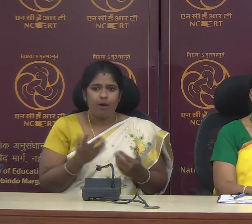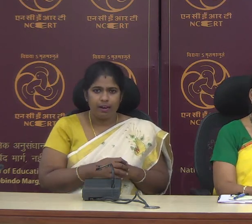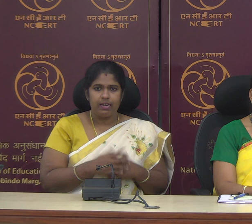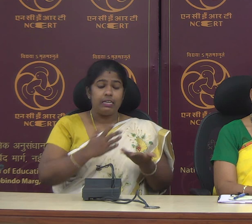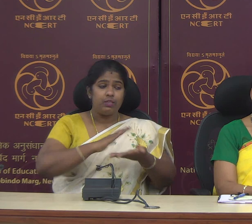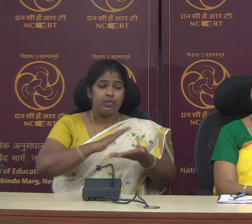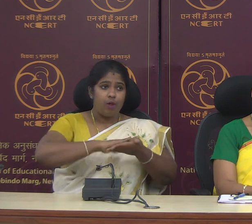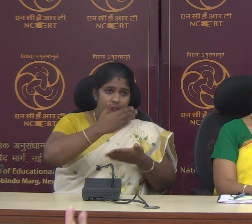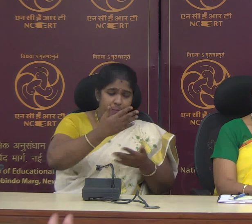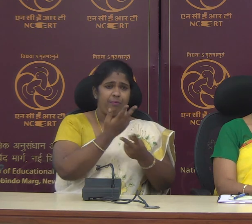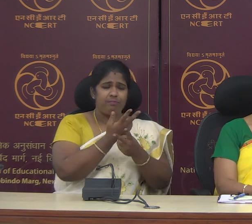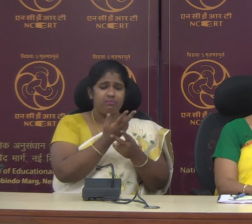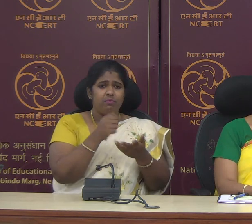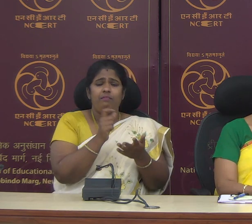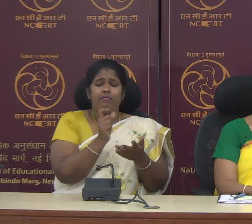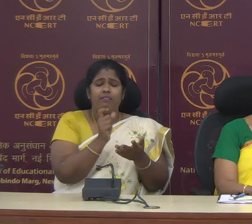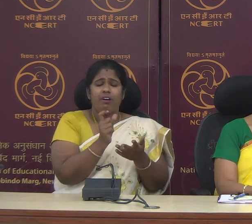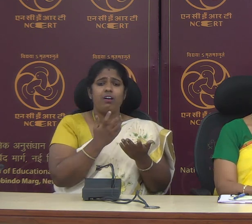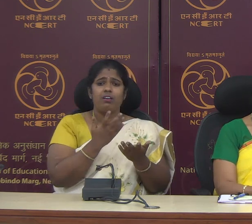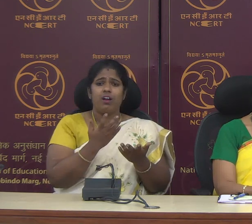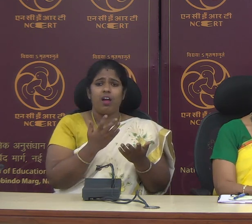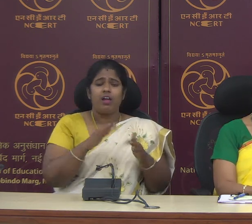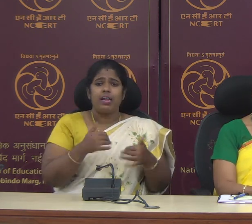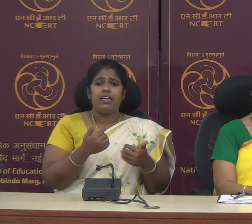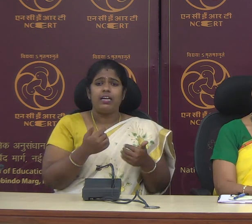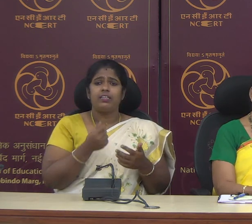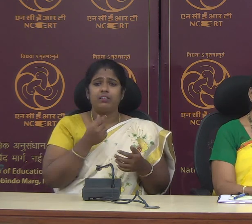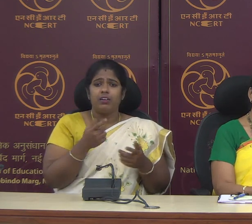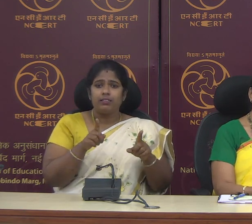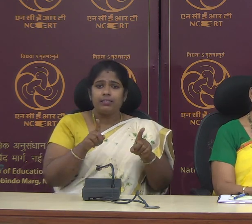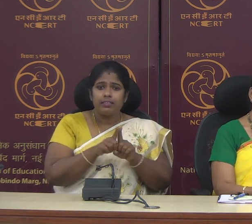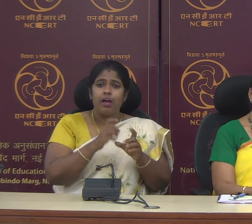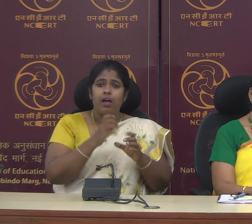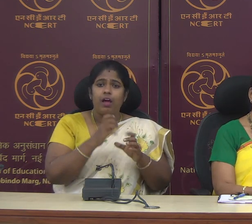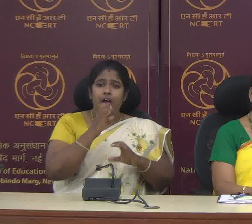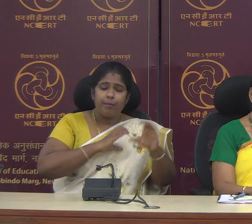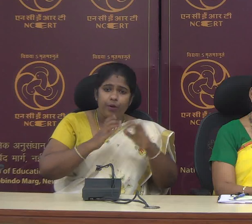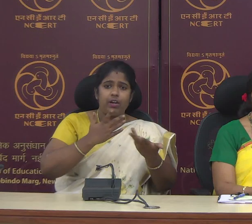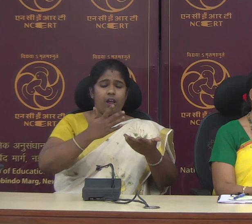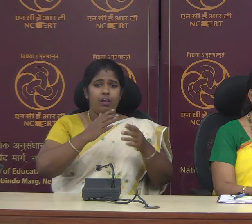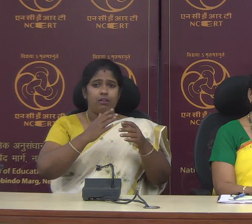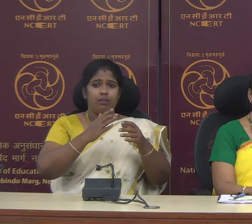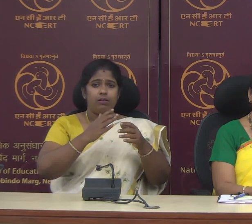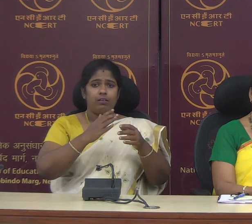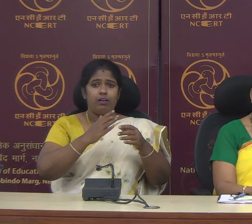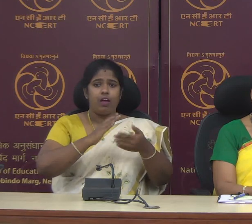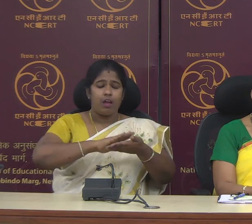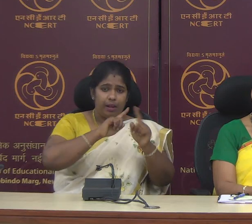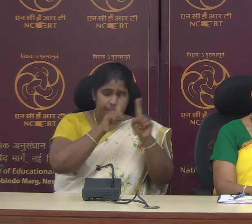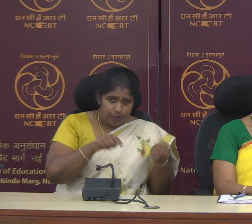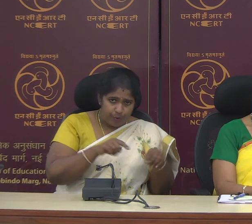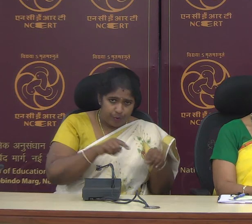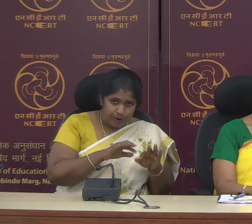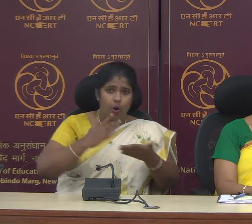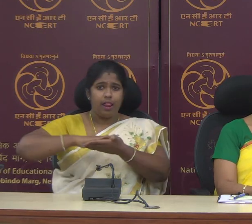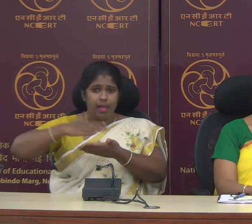लैपटॉप को क्या कहेंगे। अगर बोलचाल की भाषा में रहती तो कोई ना कोई शब्द हमने कंप्यूटर लैपटॉप के लिए भी संस्कृत में गढ़ लिया होता, जैसे